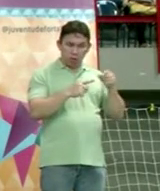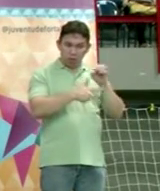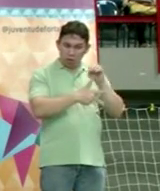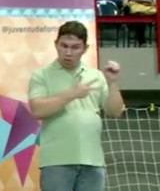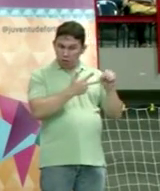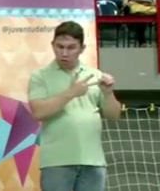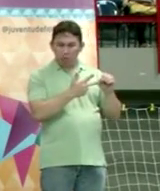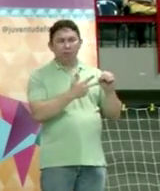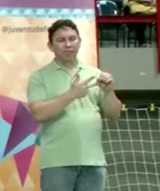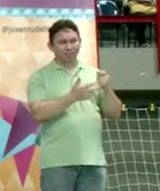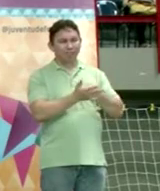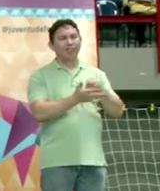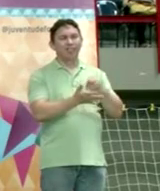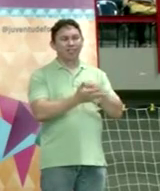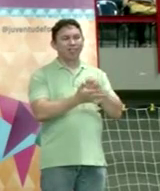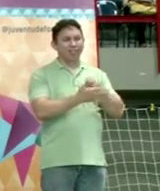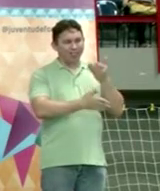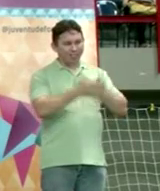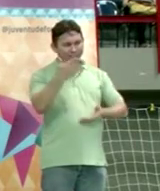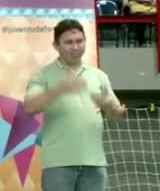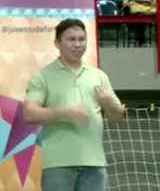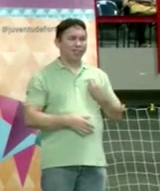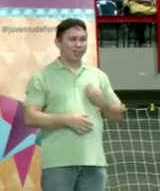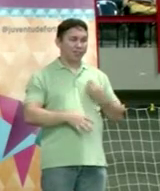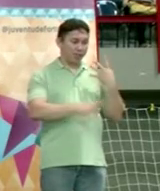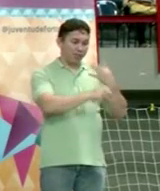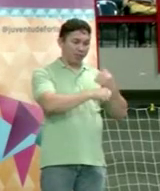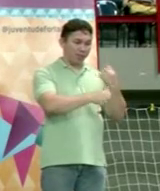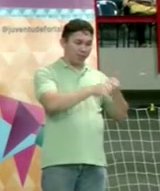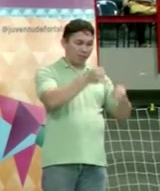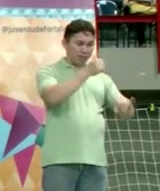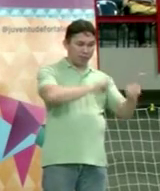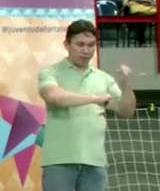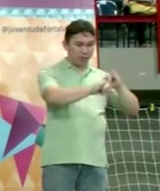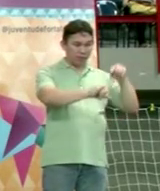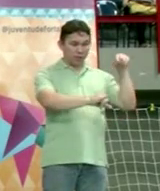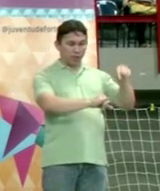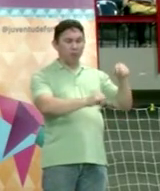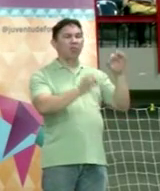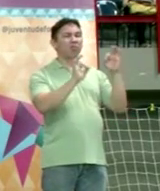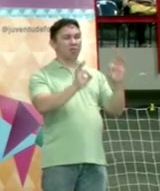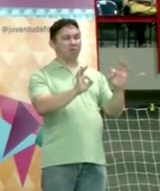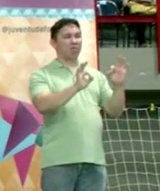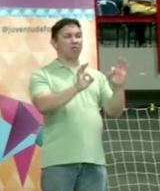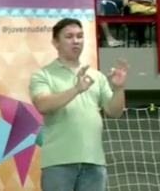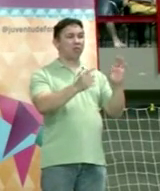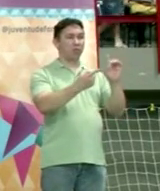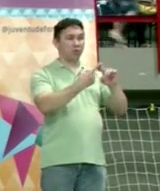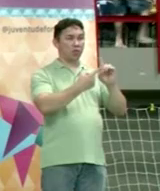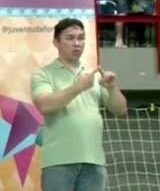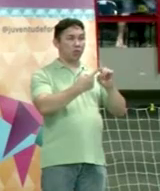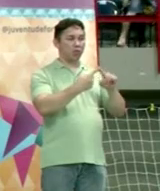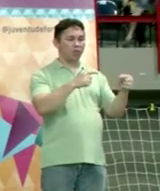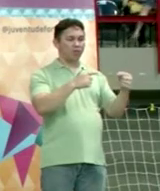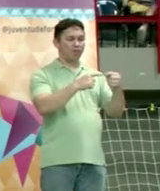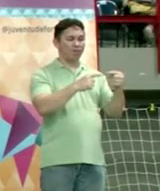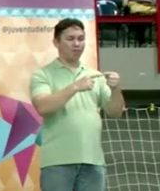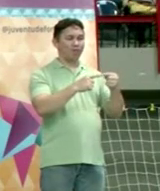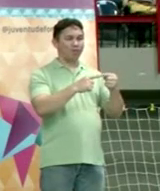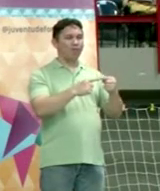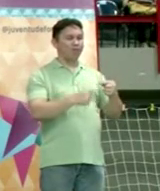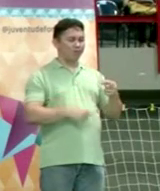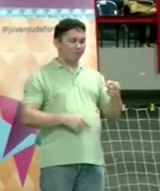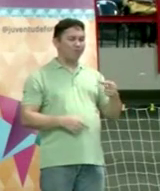Enem adora cobrar. Cálculos químicos, além de ser certo, tem um peso muito grande